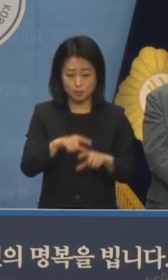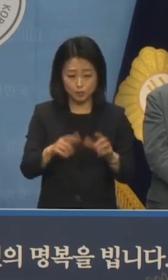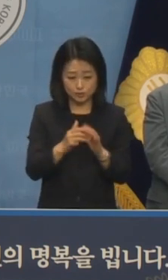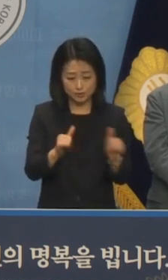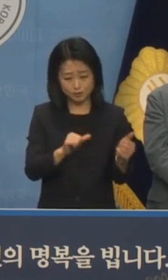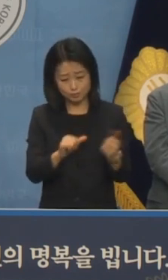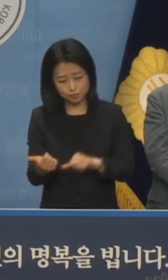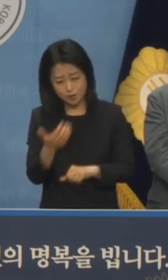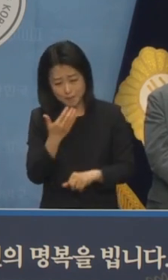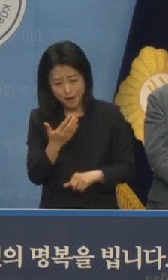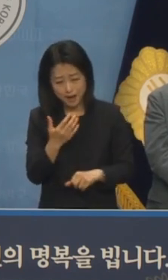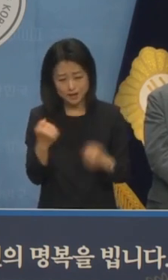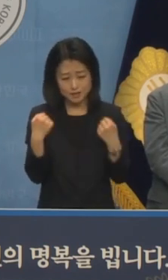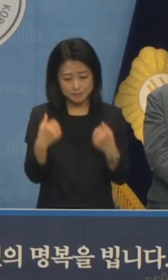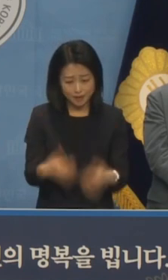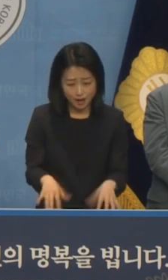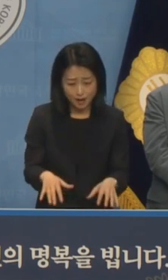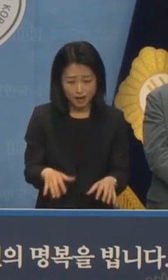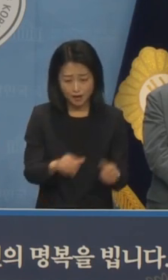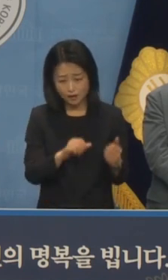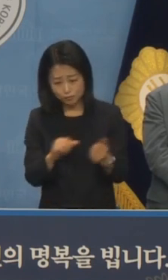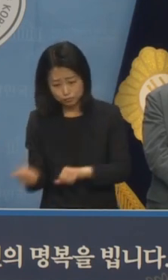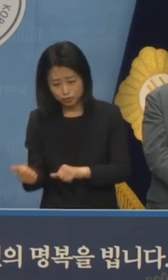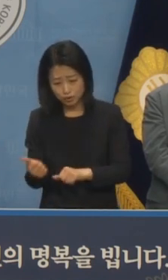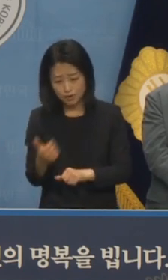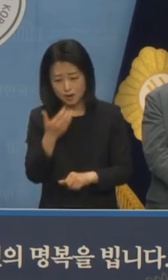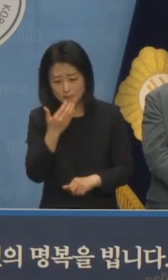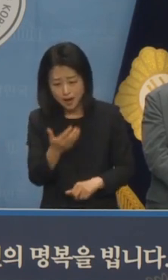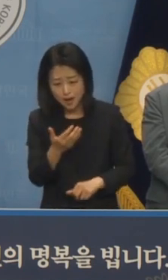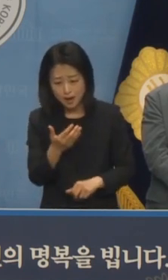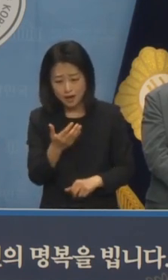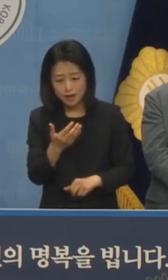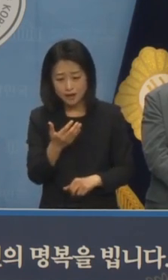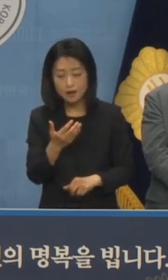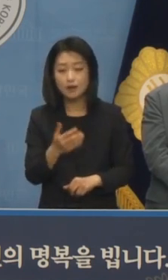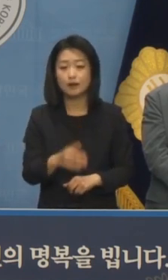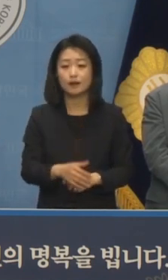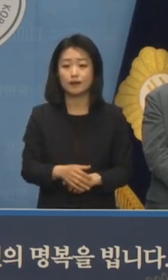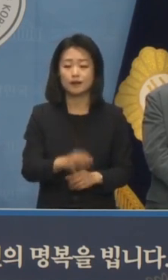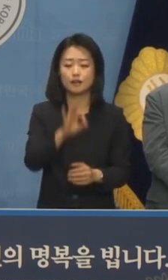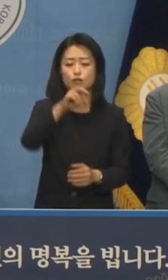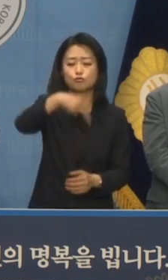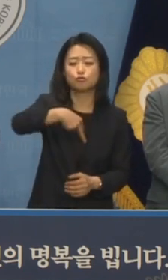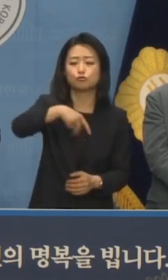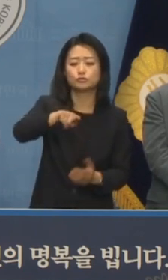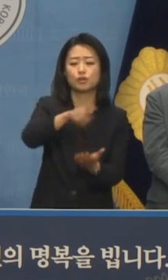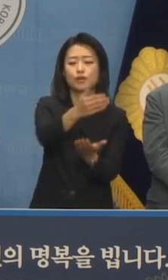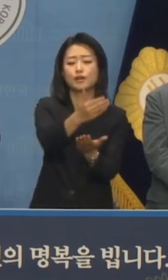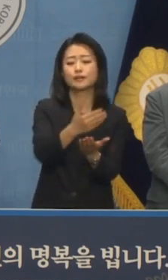하나요? 힘 없으면 죽어 나가야만 하나요? 고인이 남긴